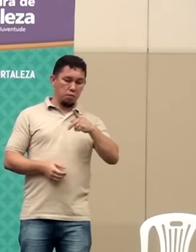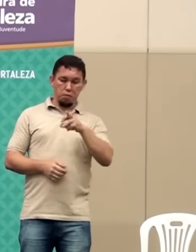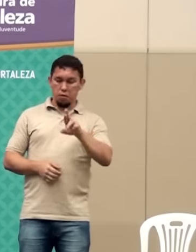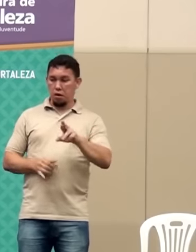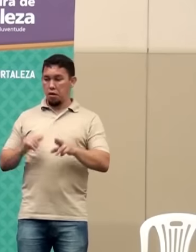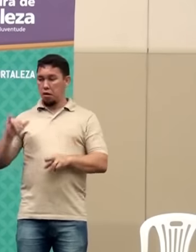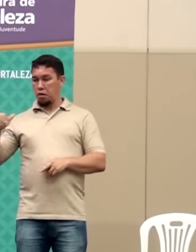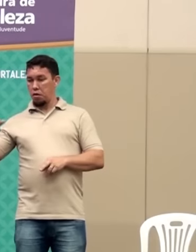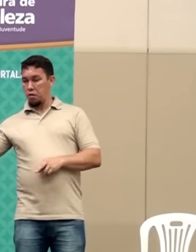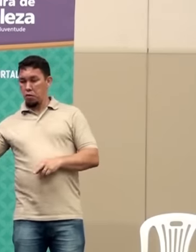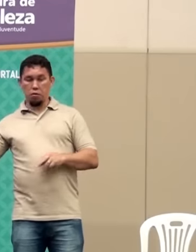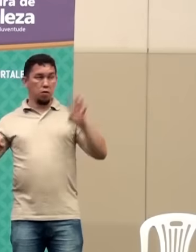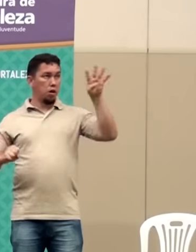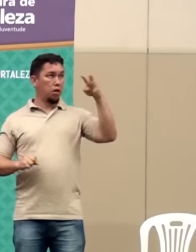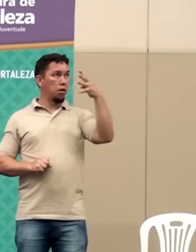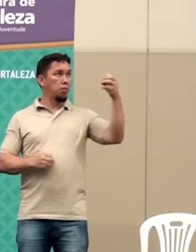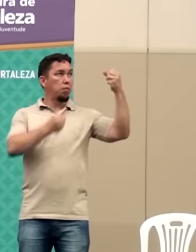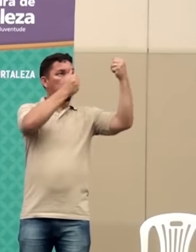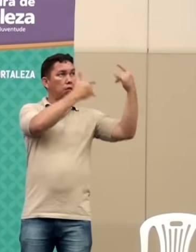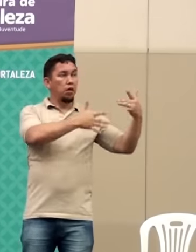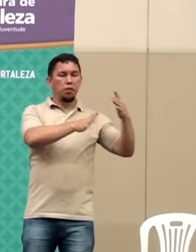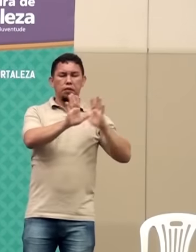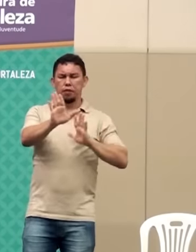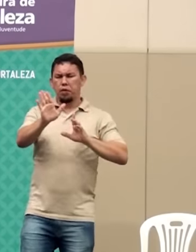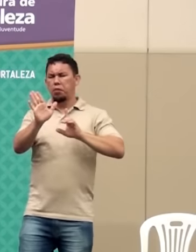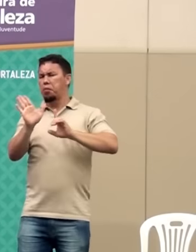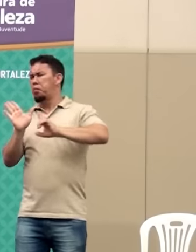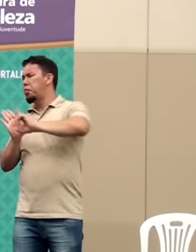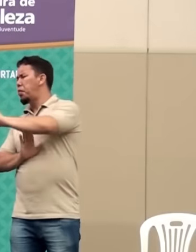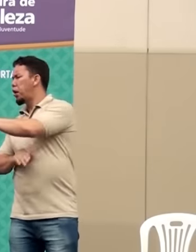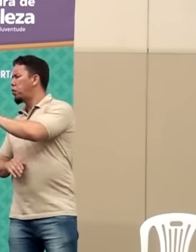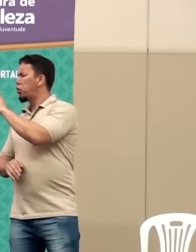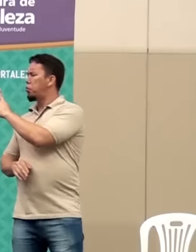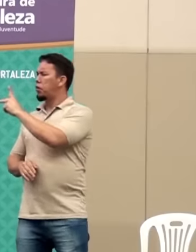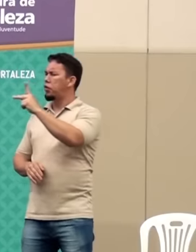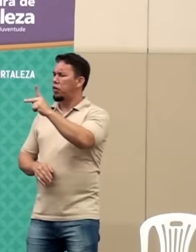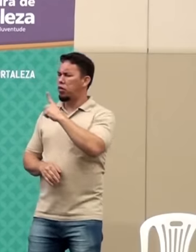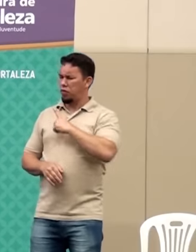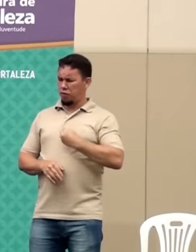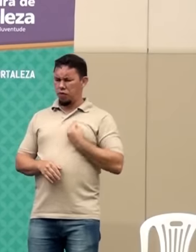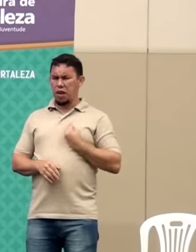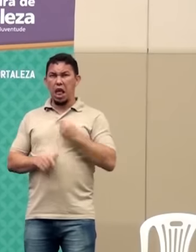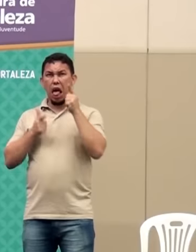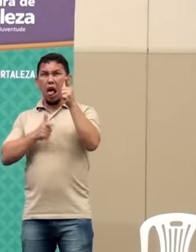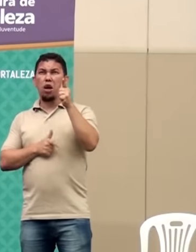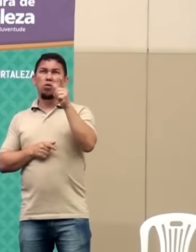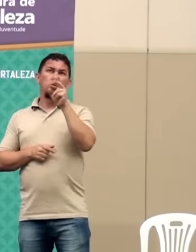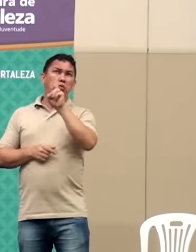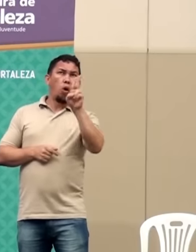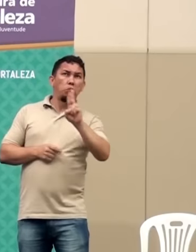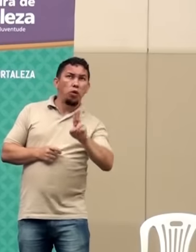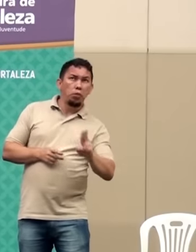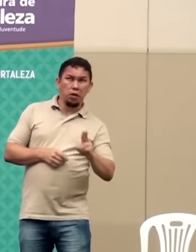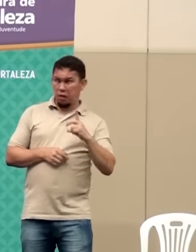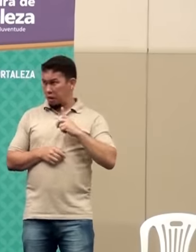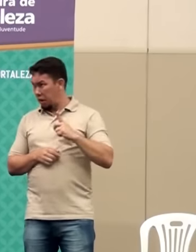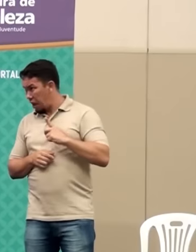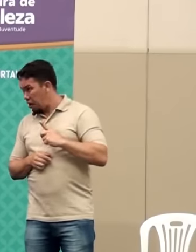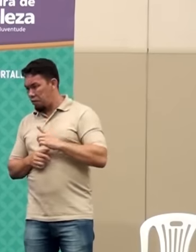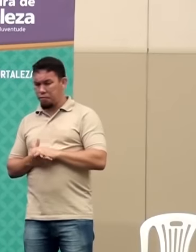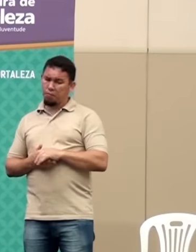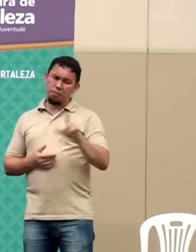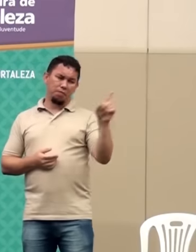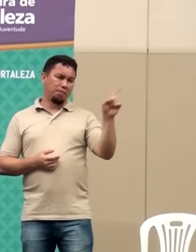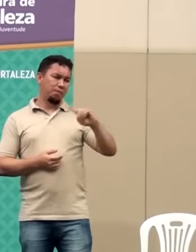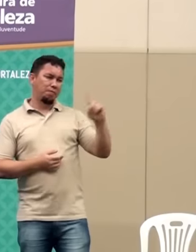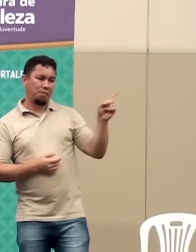ico. Professor, no Enem, vai cair uma questão só de nomenclatura? Não vai cair uma questão só de